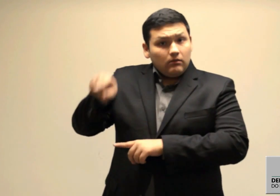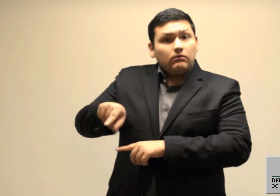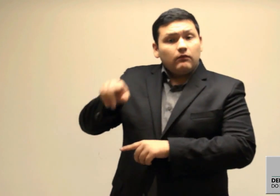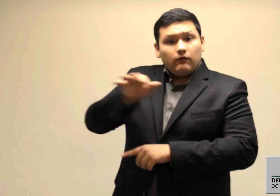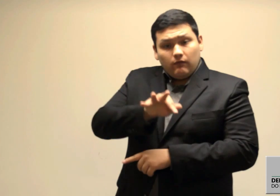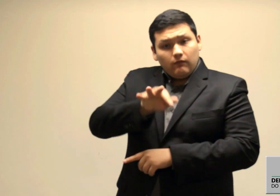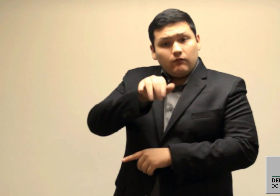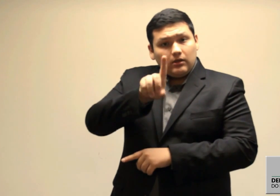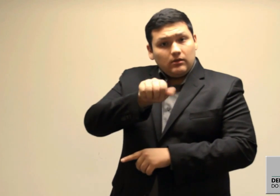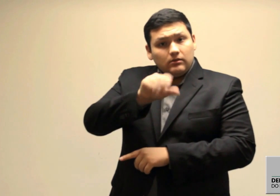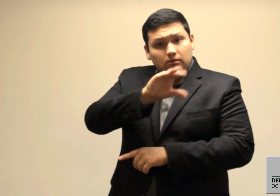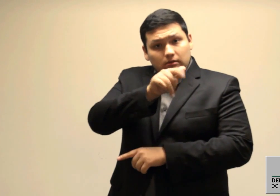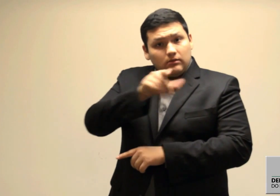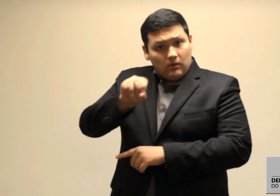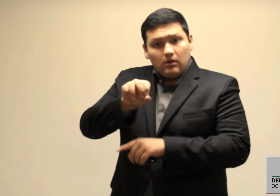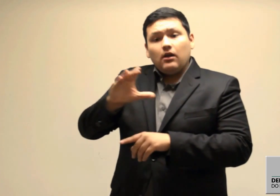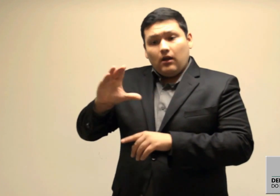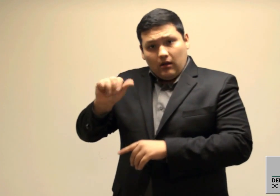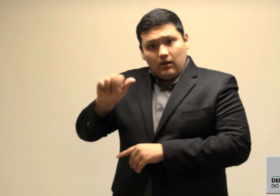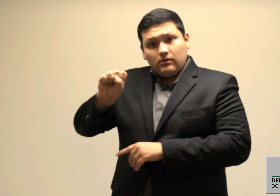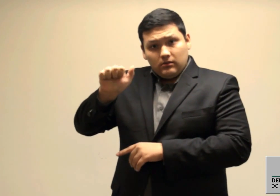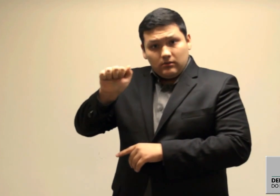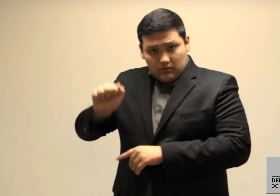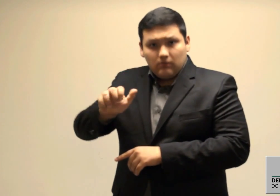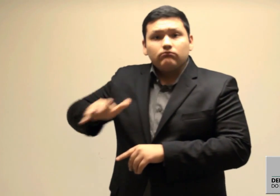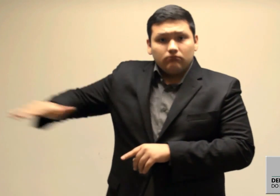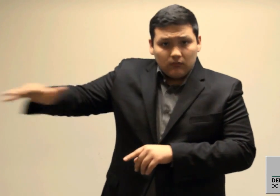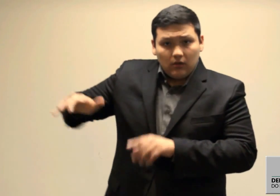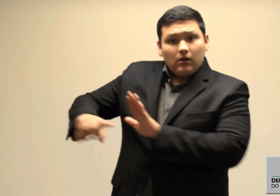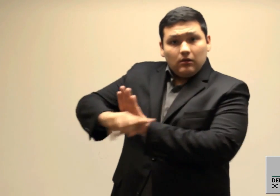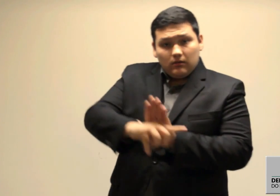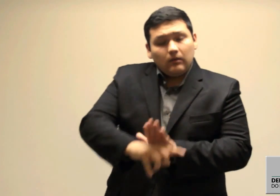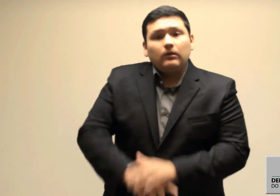casa incentivando a replicação do modelo em outras esferas do poder público